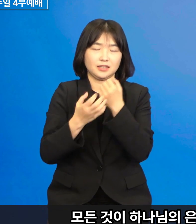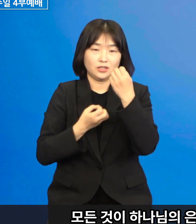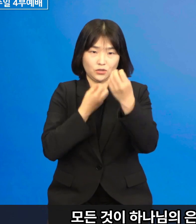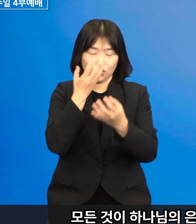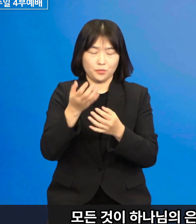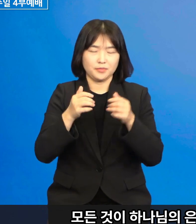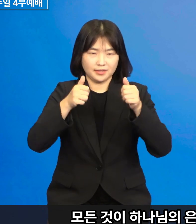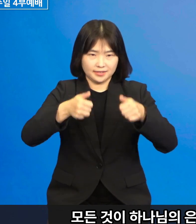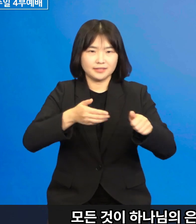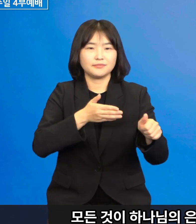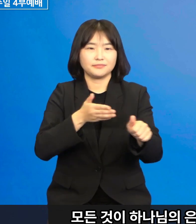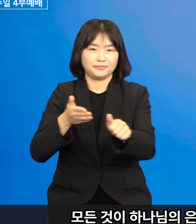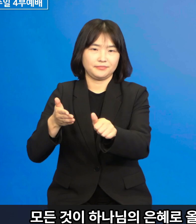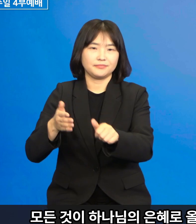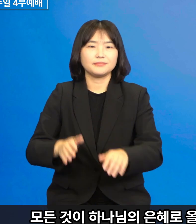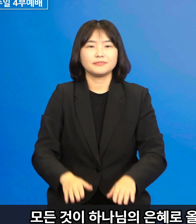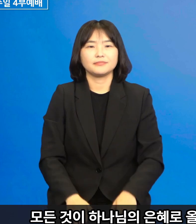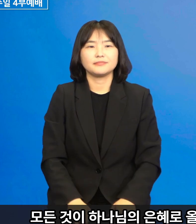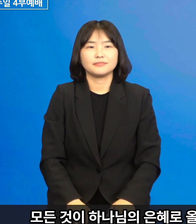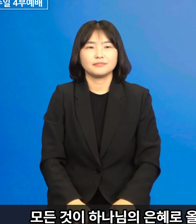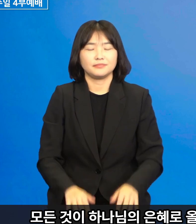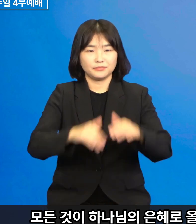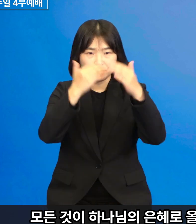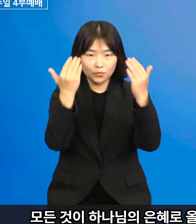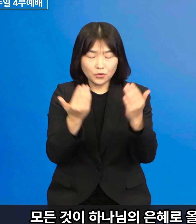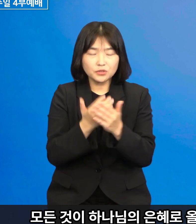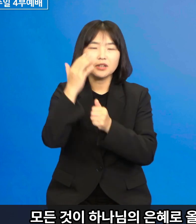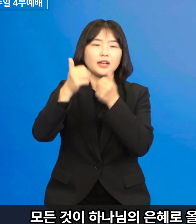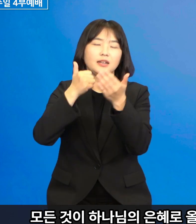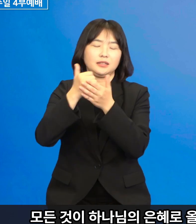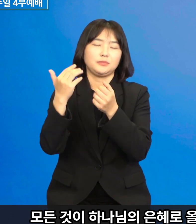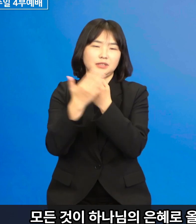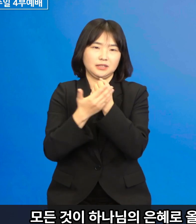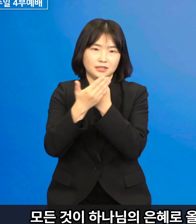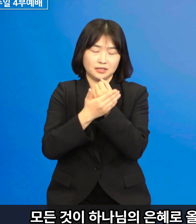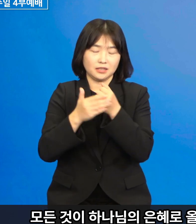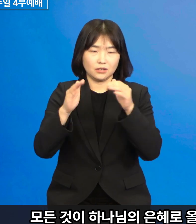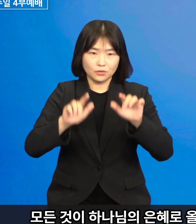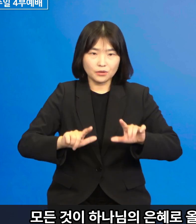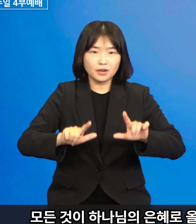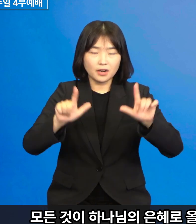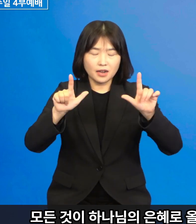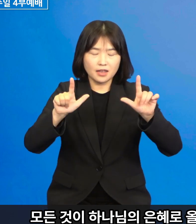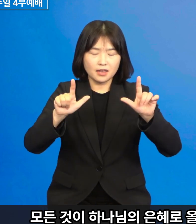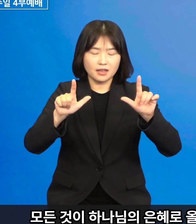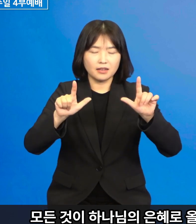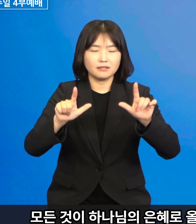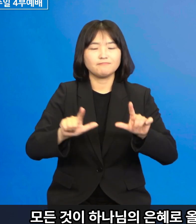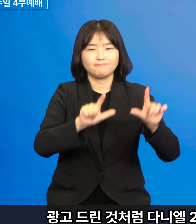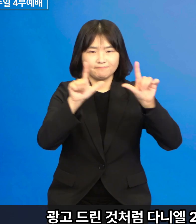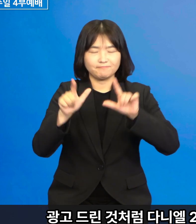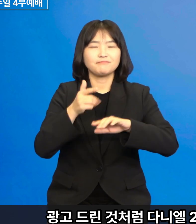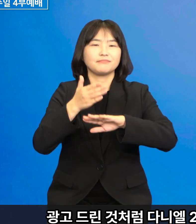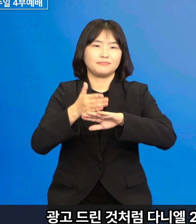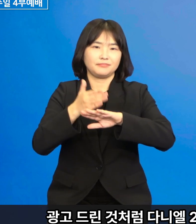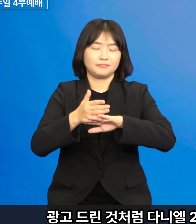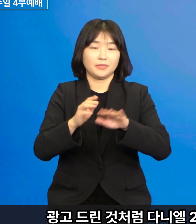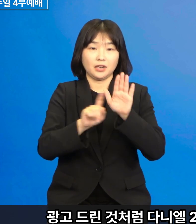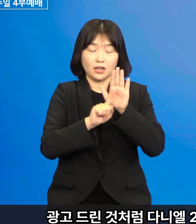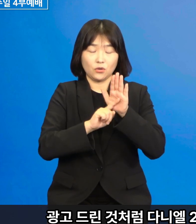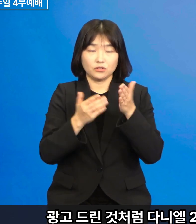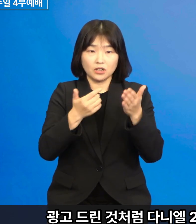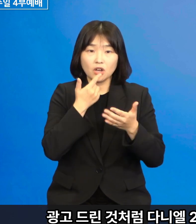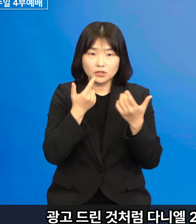고백하겠습니다. 네, 모든 것이 하나님의 은혜로 올 한 해 보낼 수 있어서 감사드립니다. 광고 드린